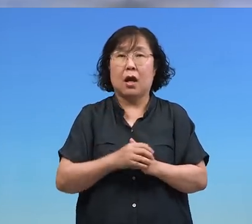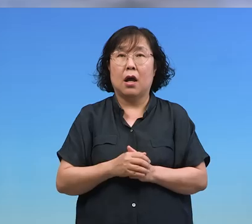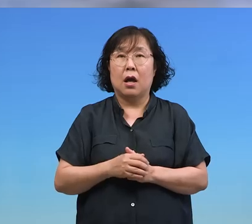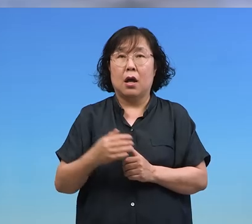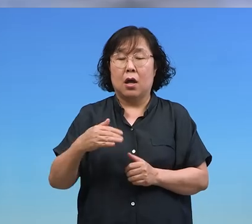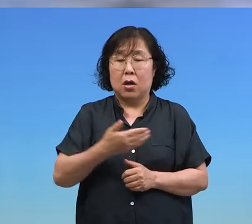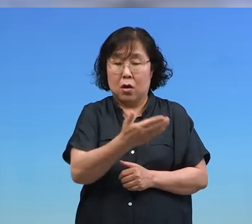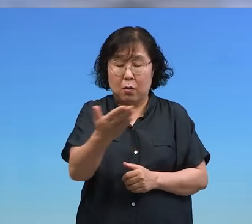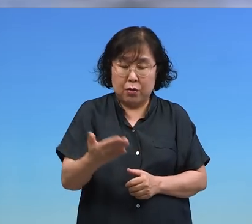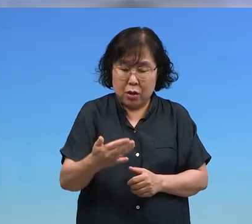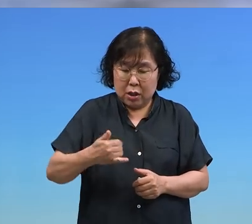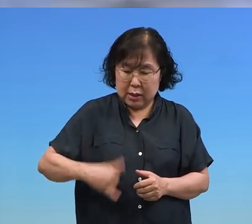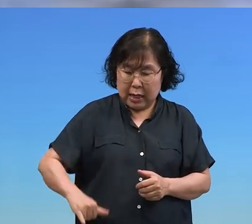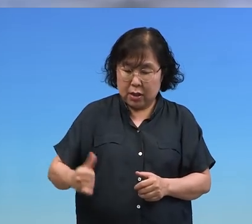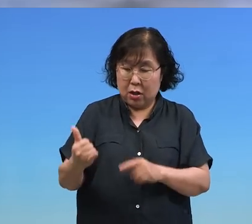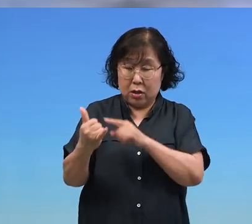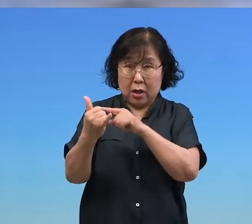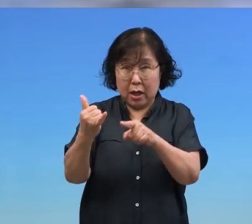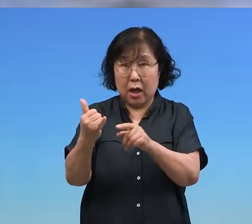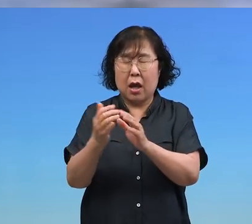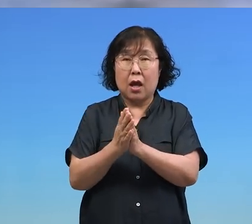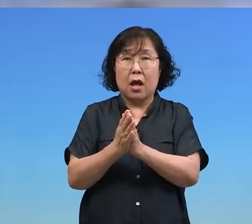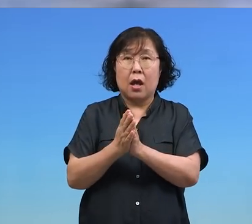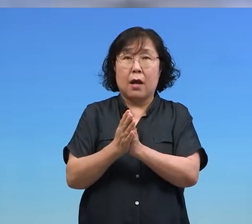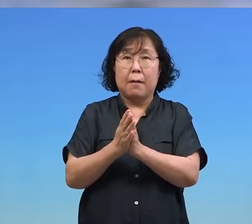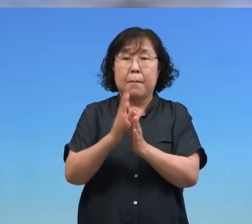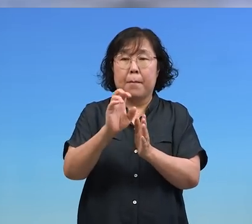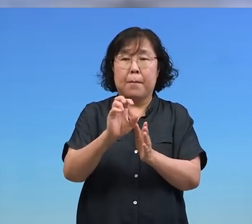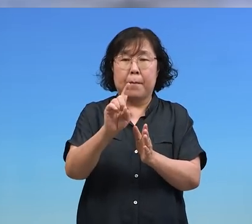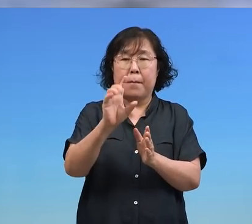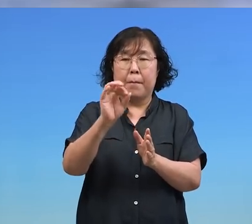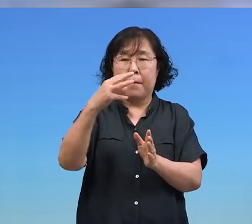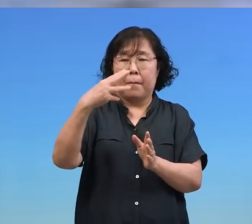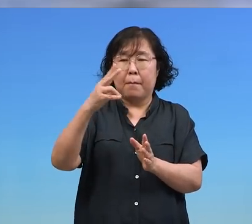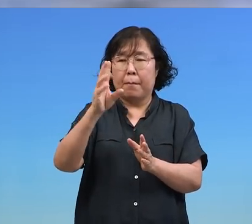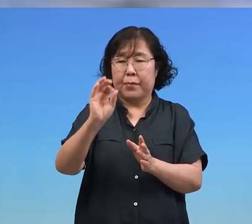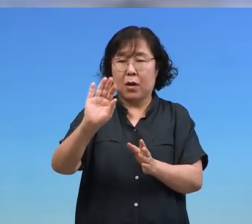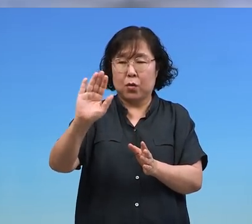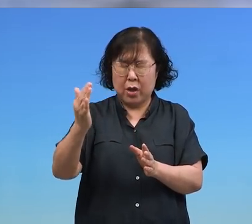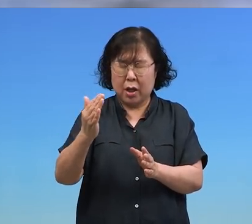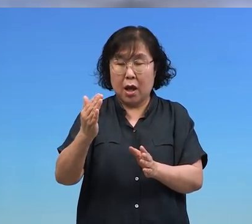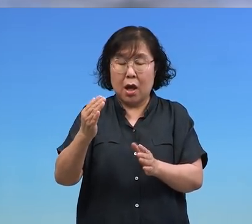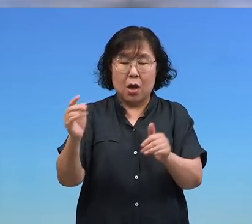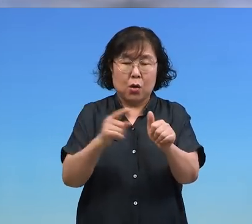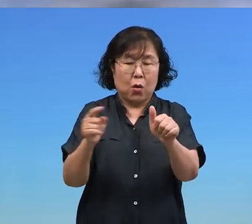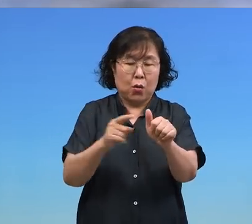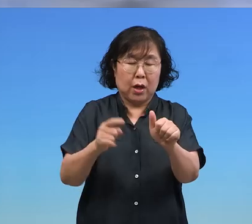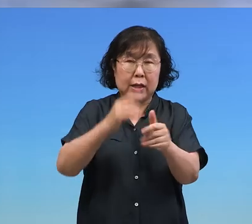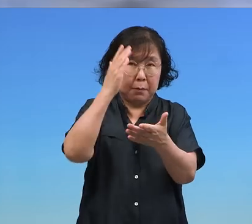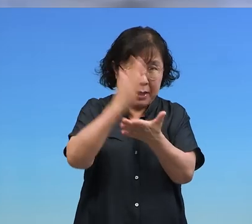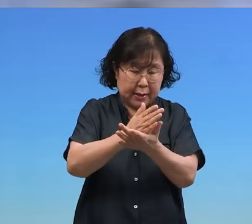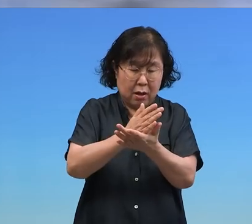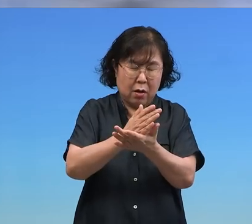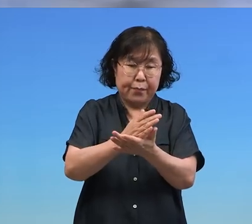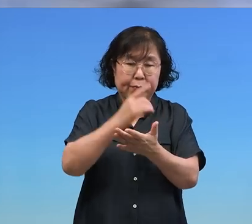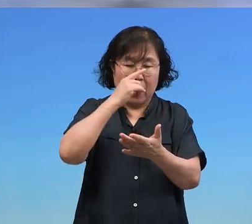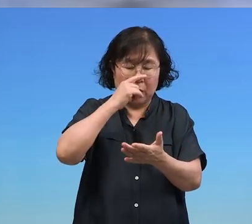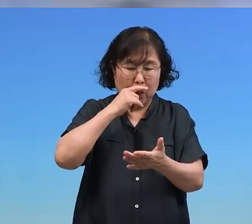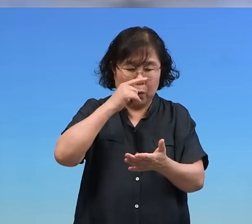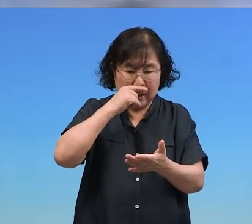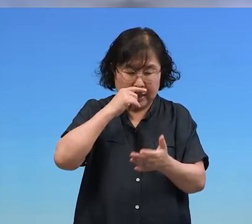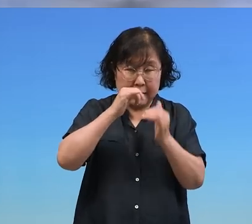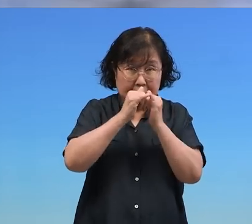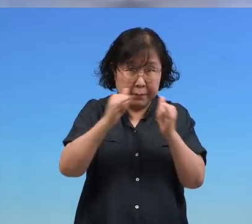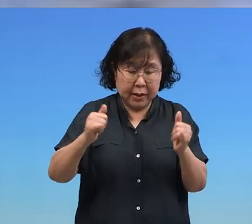자녀들에게 망령되게 교육하시면 안 됩니다 동양문화권은요 이 자녀가 내 소유라는 의식이 있어요